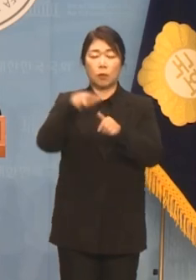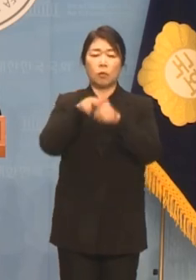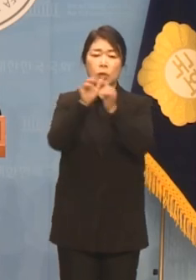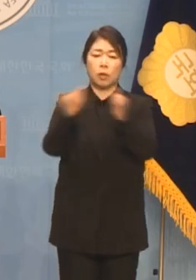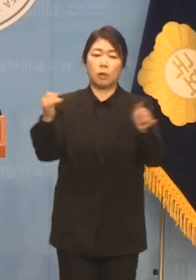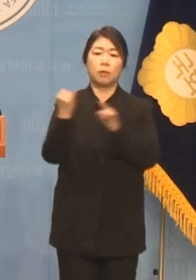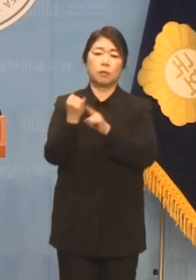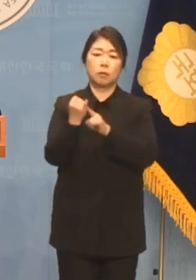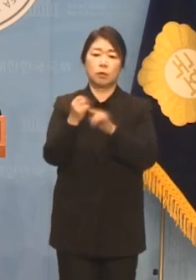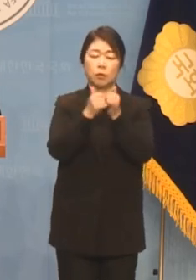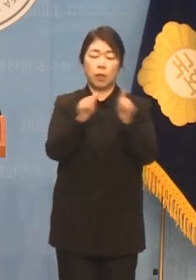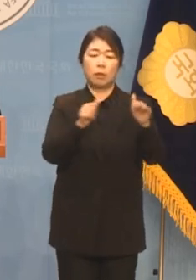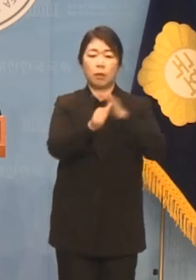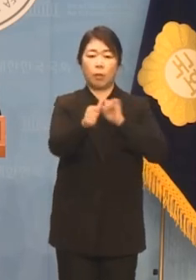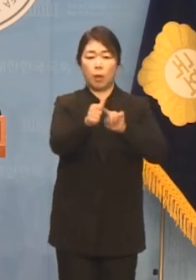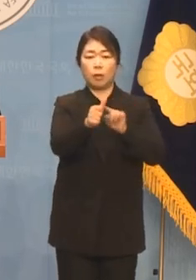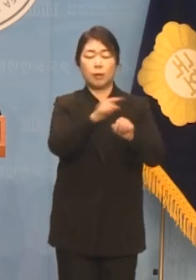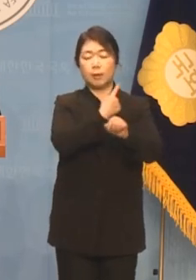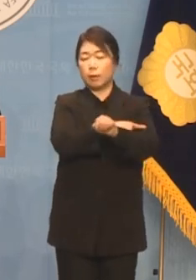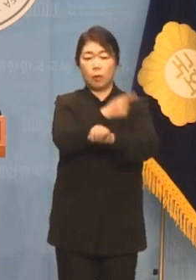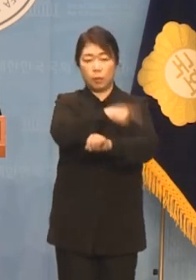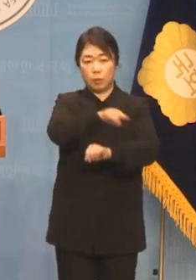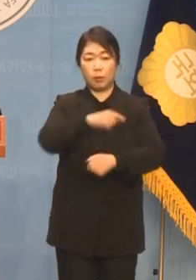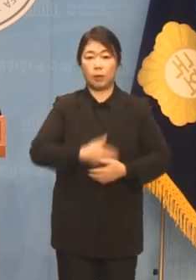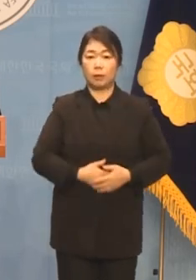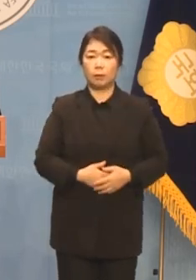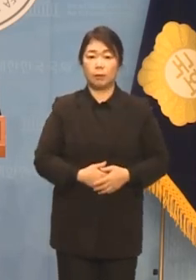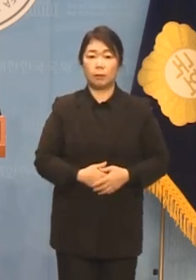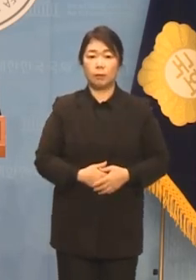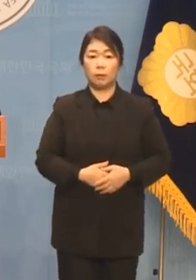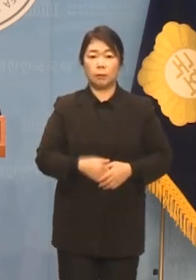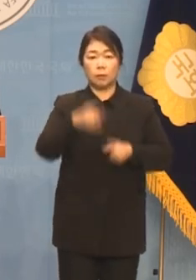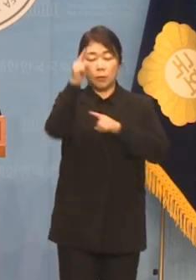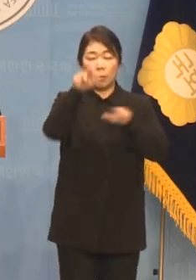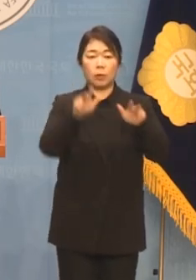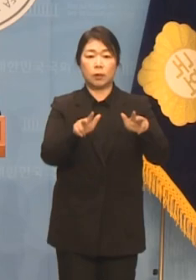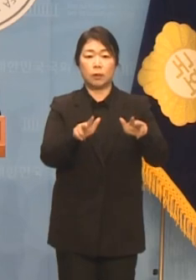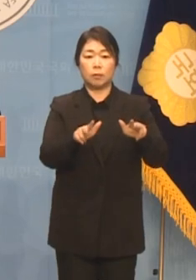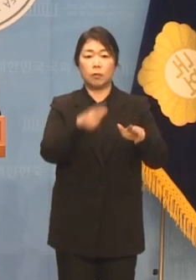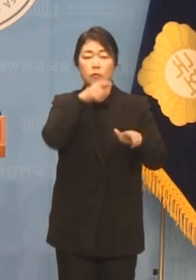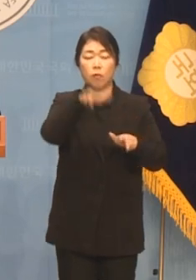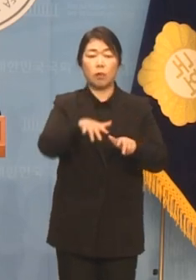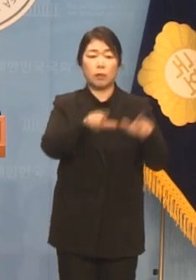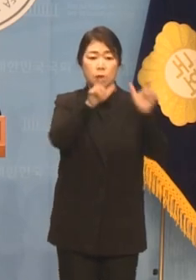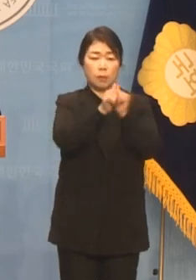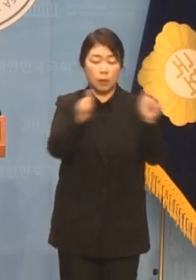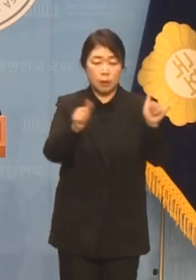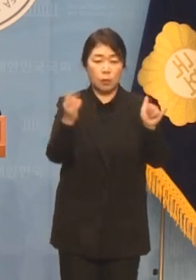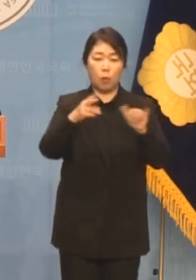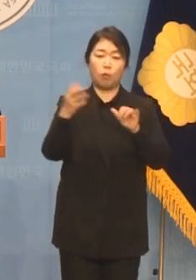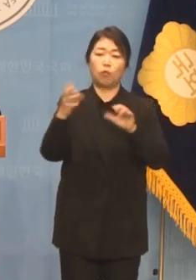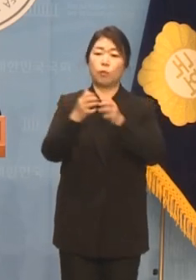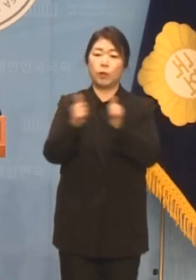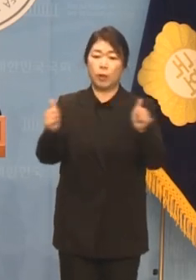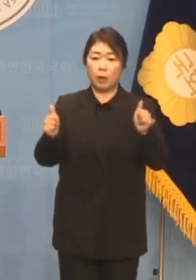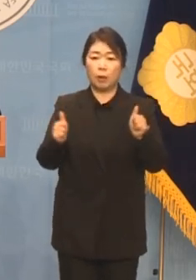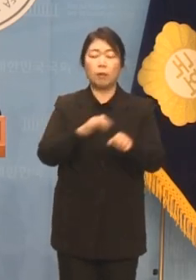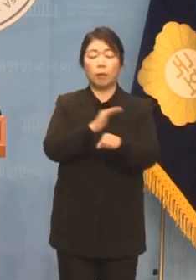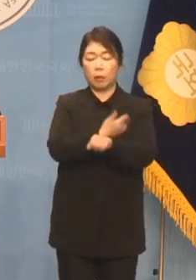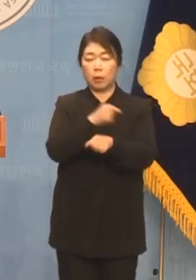국민을 대표할 자격이 없습니다 이수정 후보는 지금 당장 수원 시민과 국민께